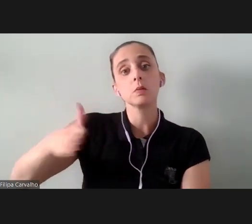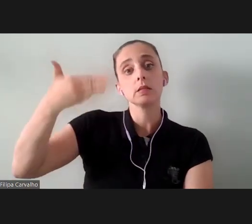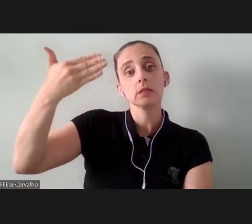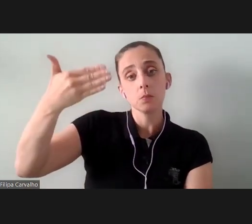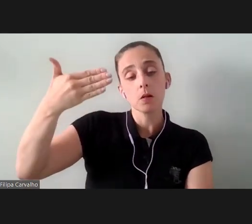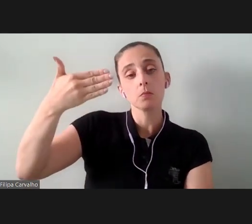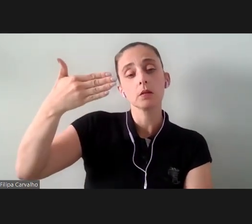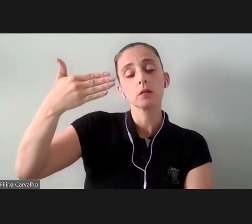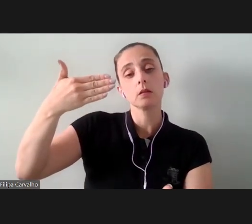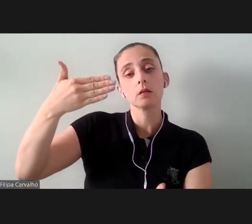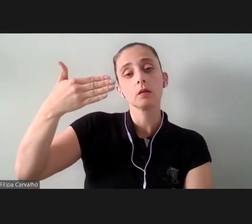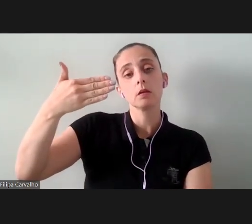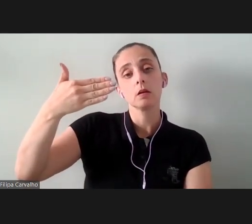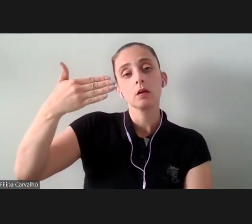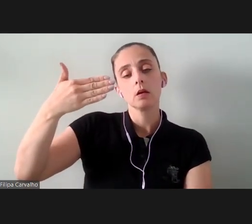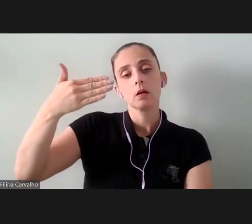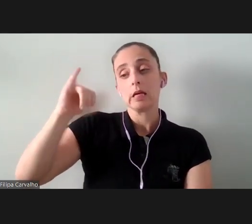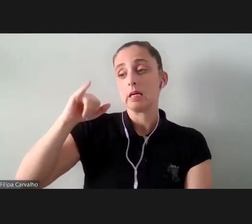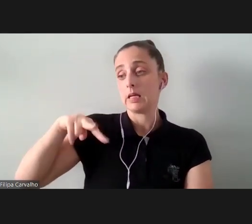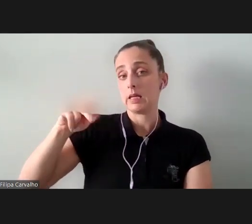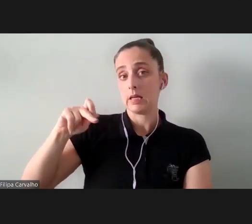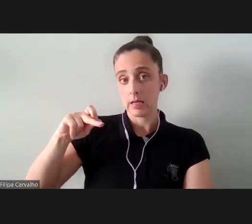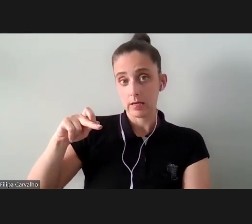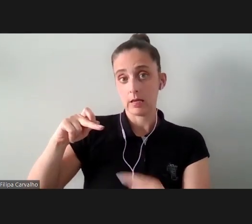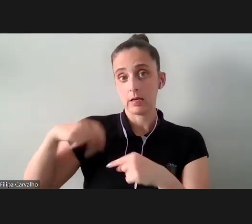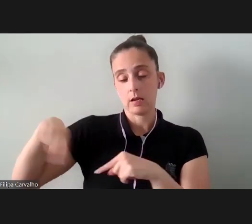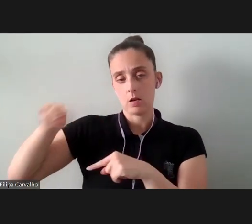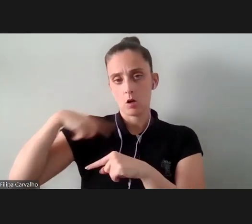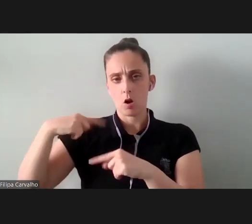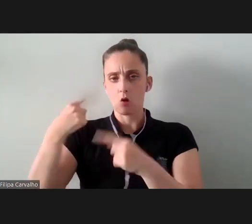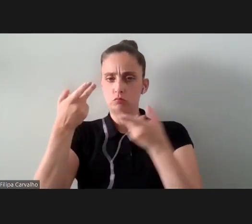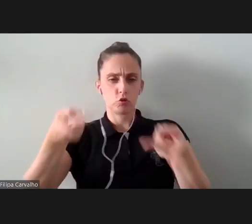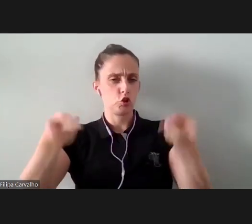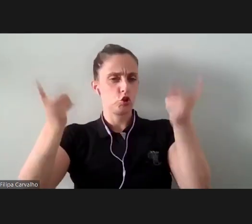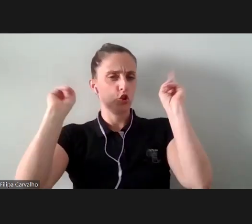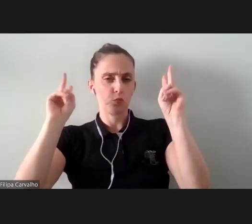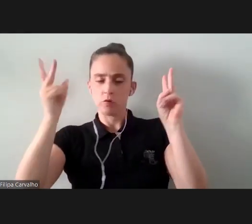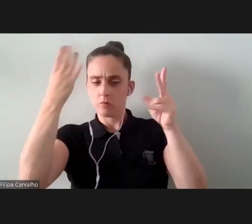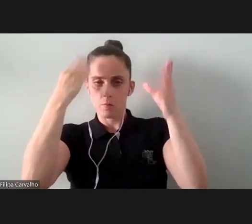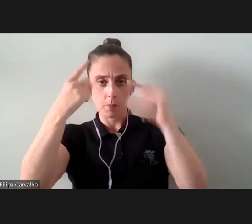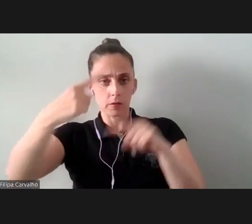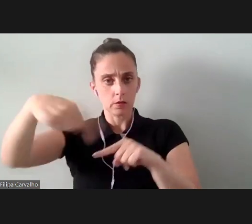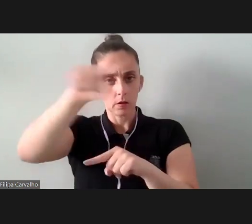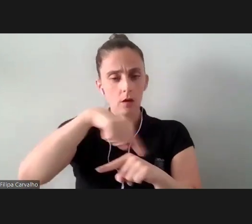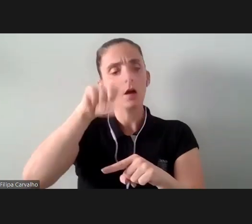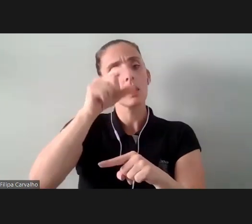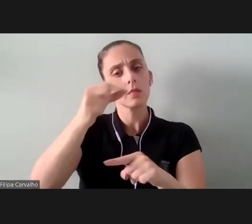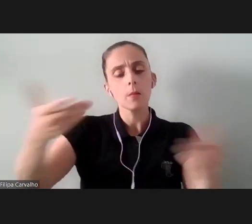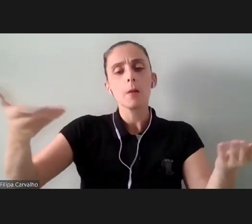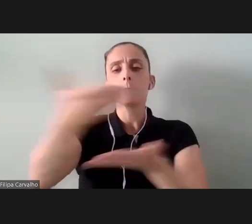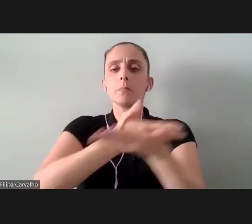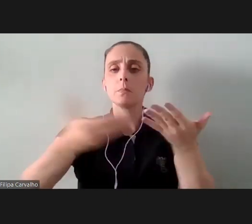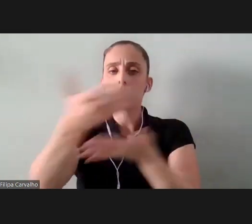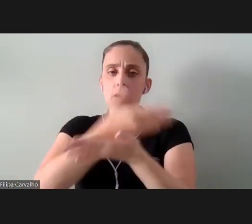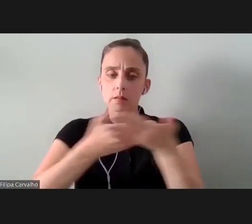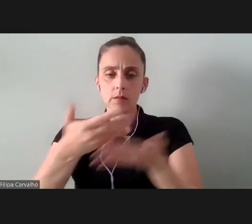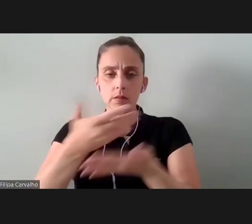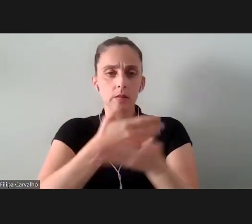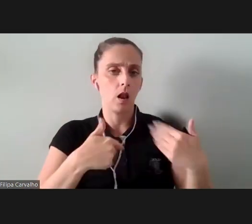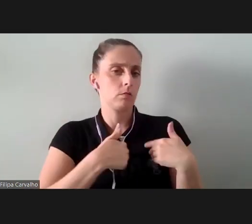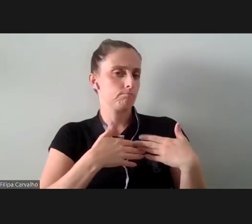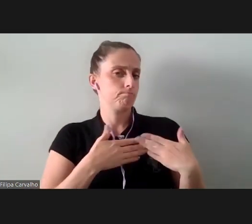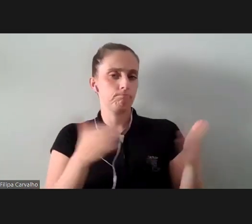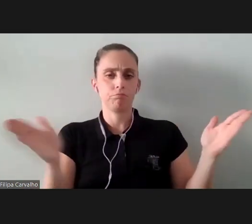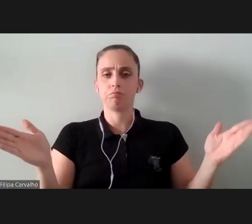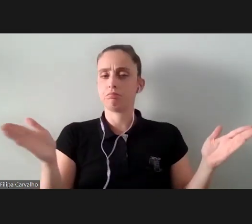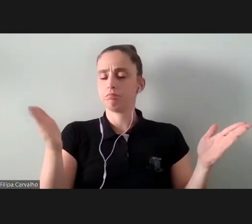palavra do INA, em que nos colocamos à disposição para aprender convosco, mas para partilhar convosco também, de coração aberto,